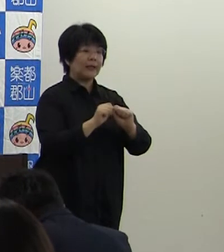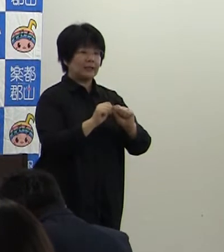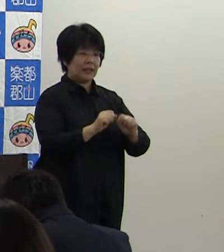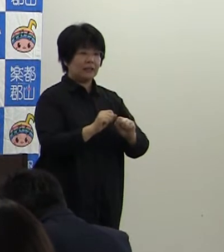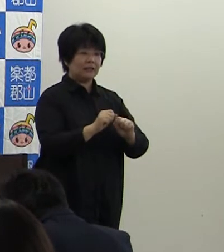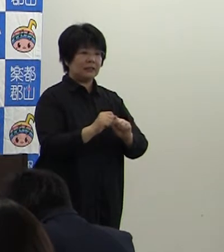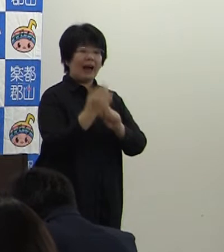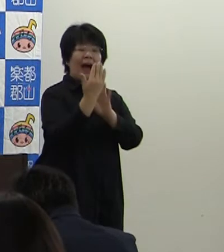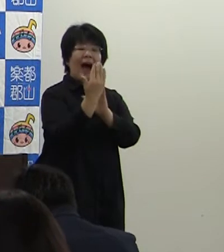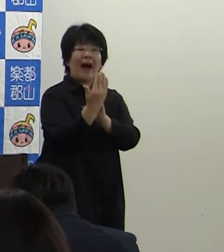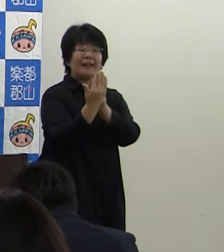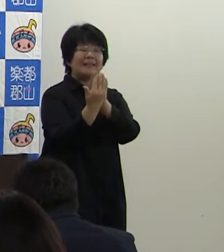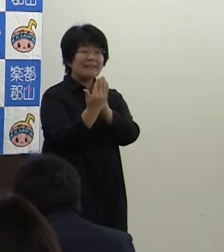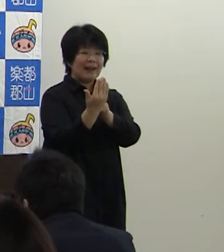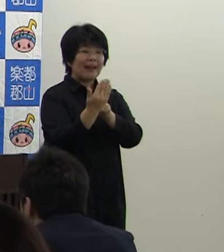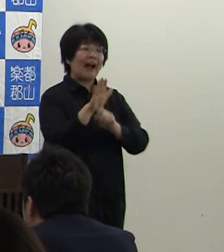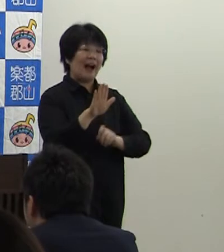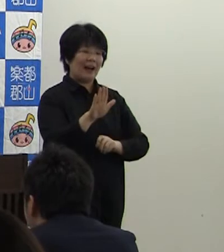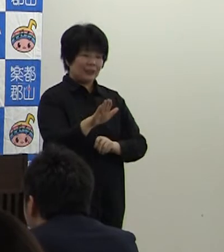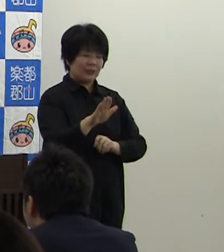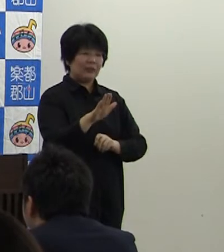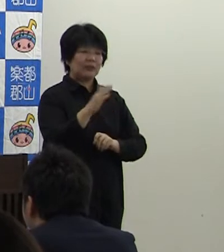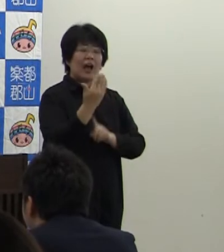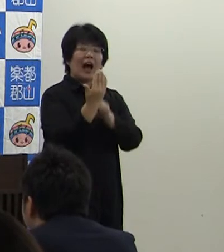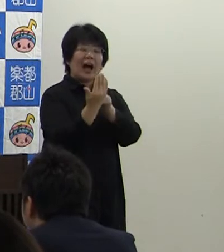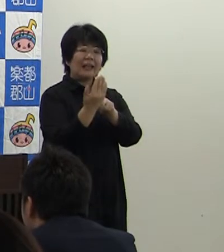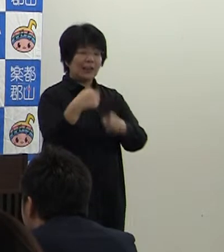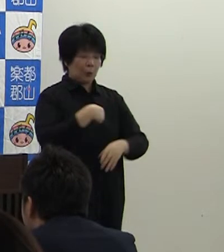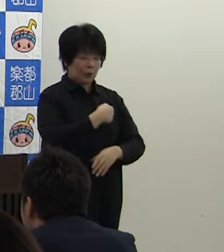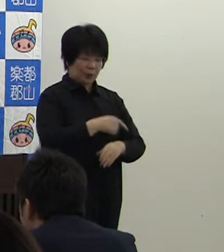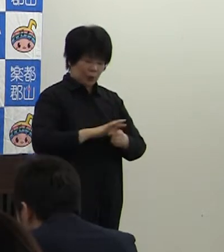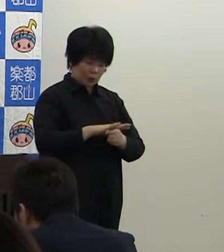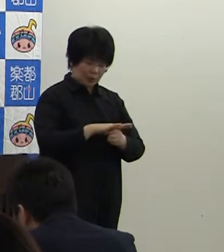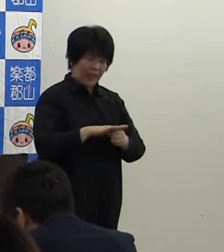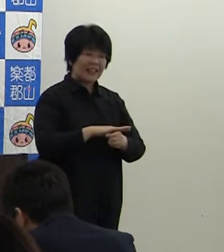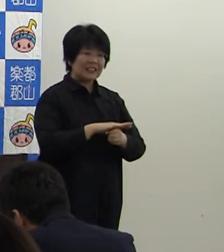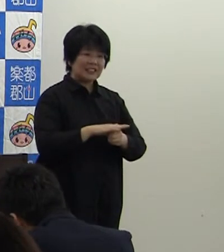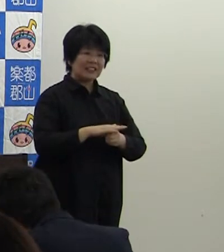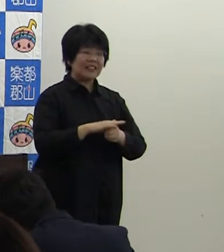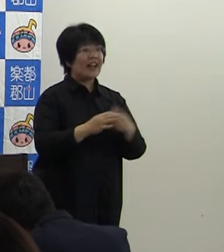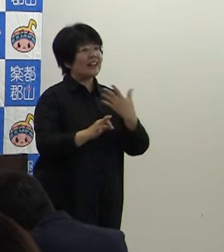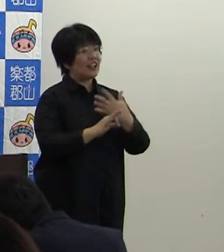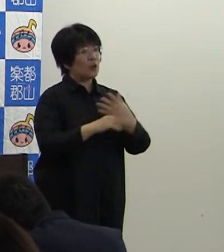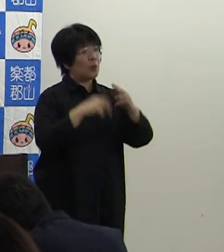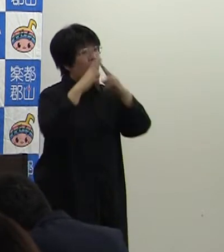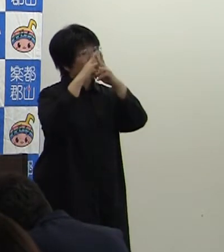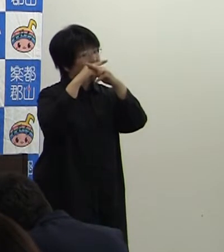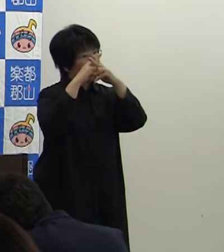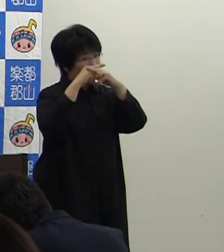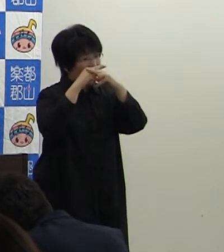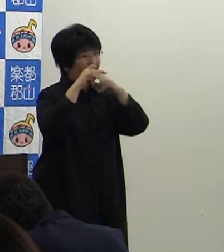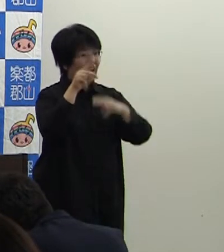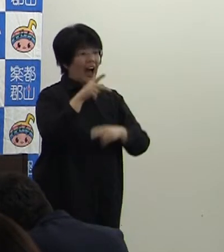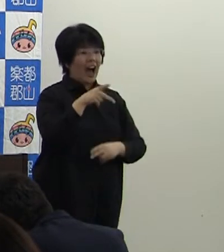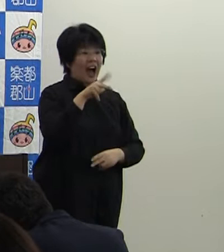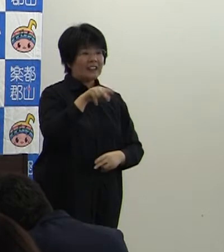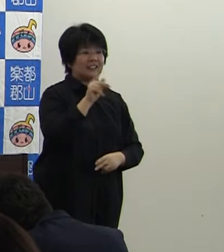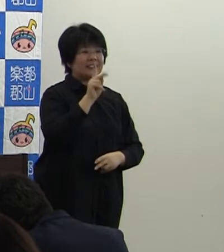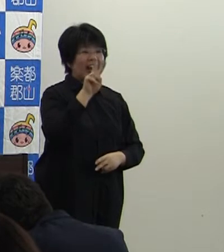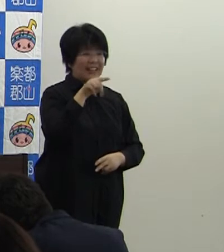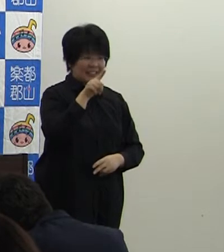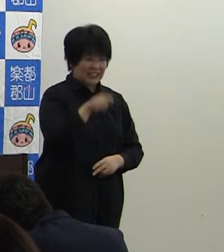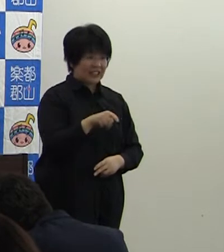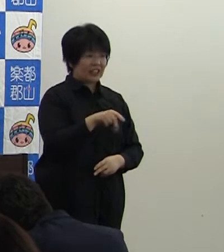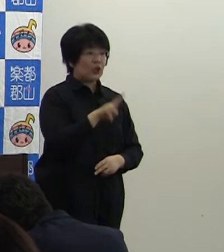向がによるところを大事にしながらですね、引き続きオランダ、ハンガリー、それからウクライナ